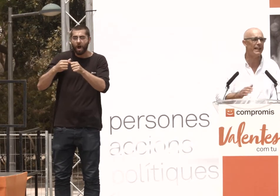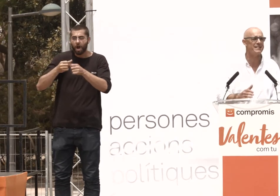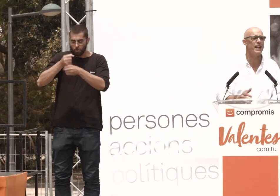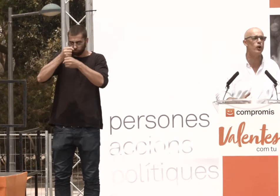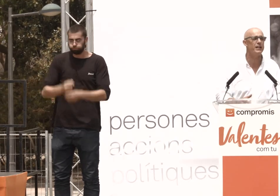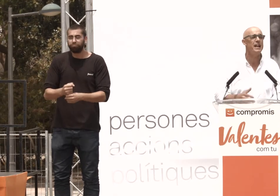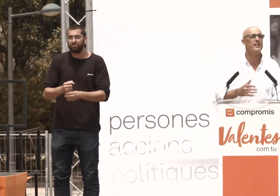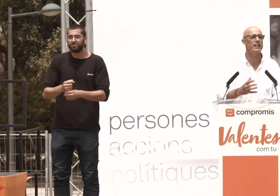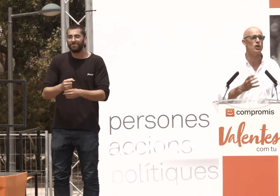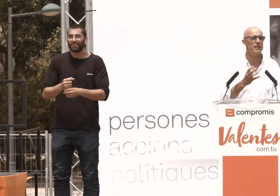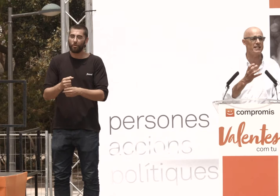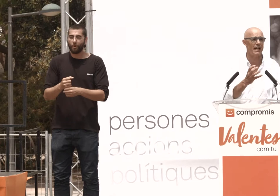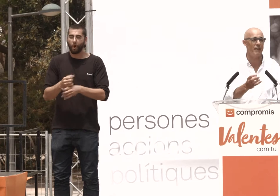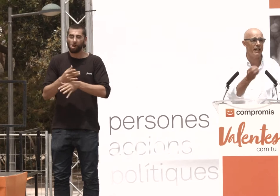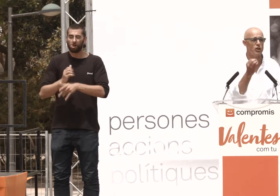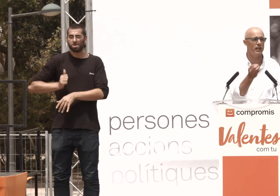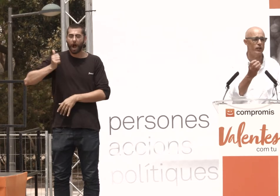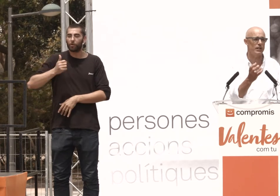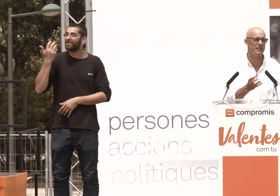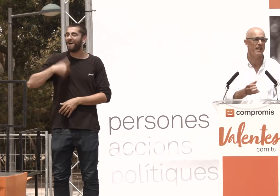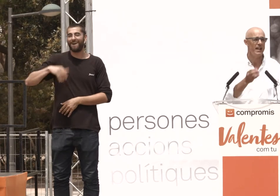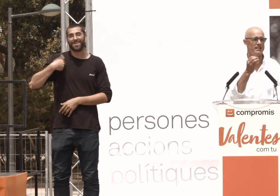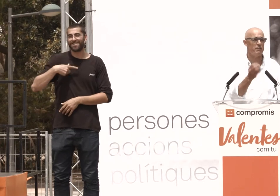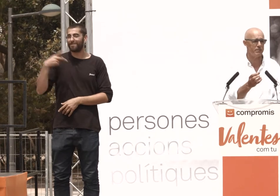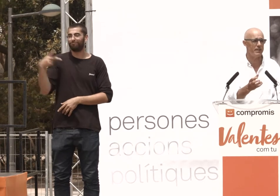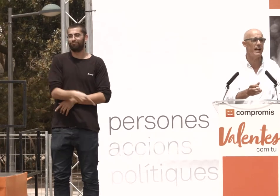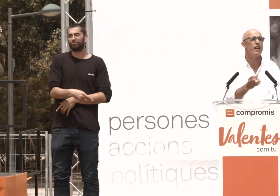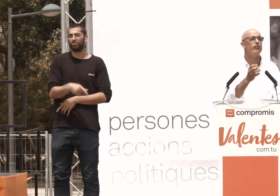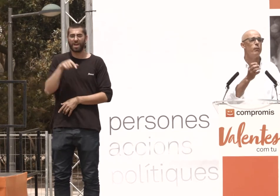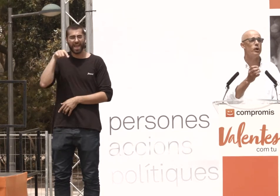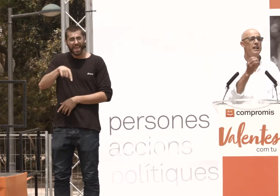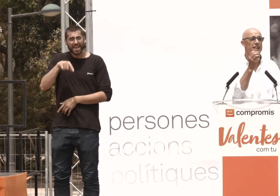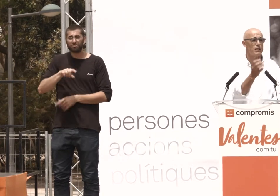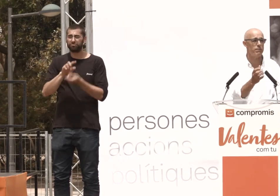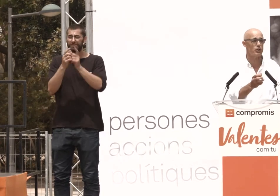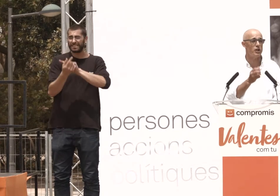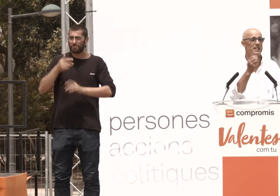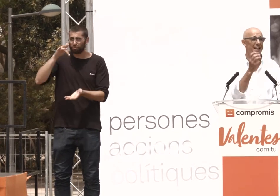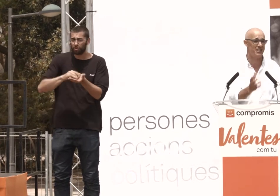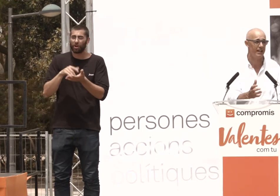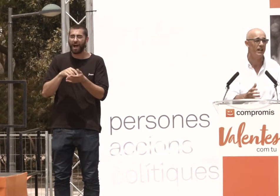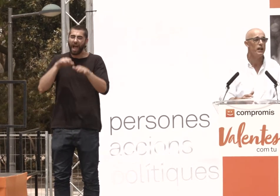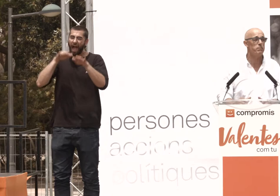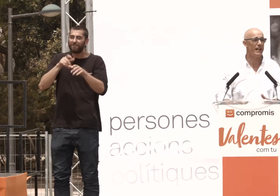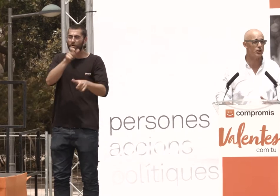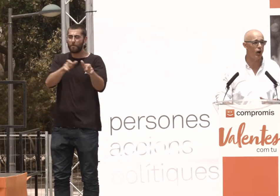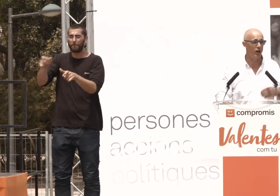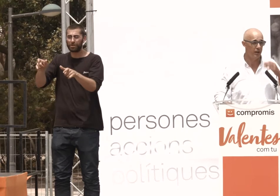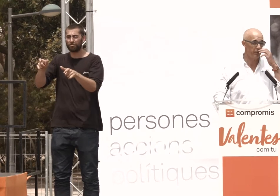Popular i que ara se n'adonen que això se'ls està acabant. Això és el que nosaltres estem representant en favor de les persones i de la gent.